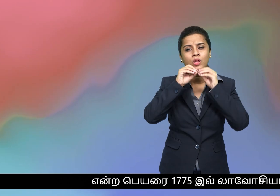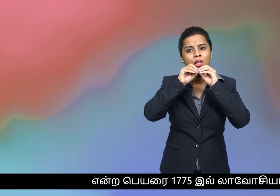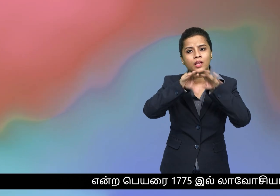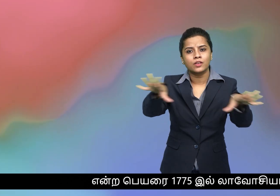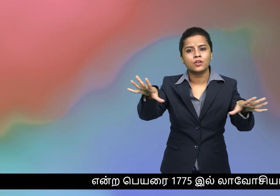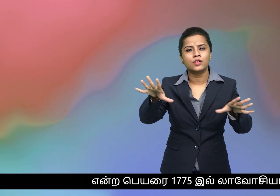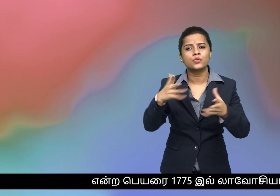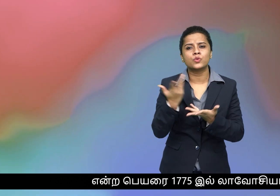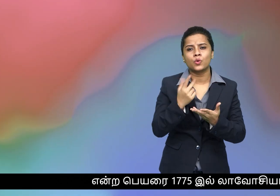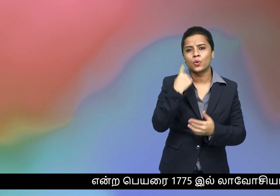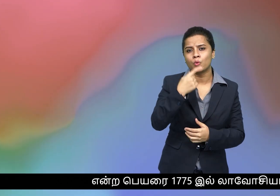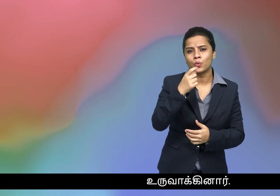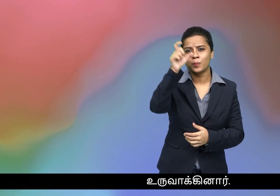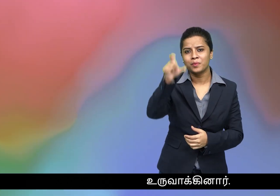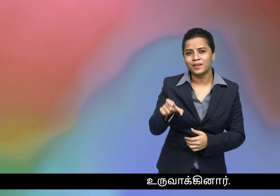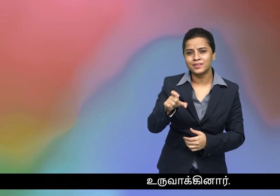1775 லாவோசியர் உருவாக்கினார்.